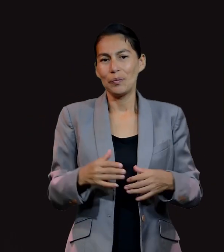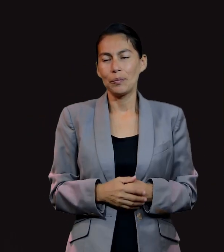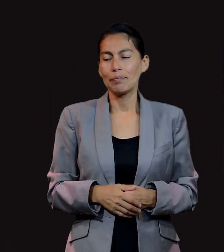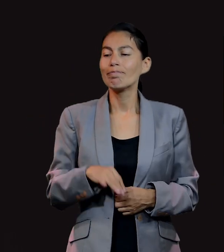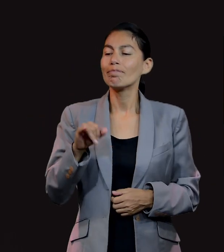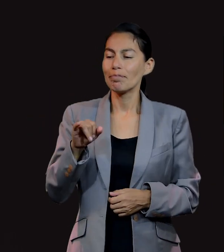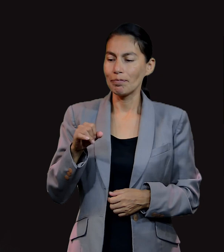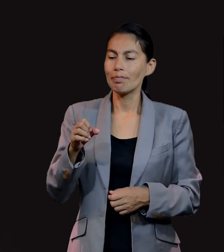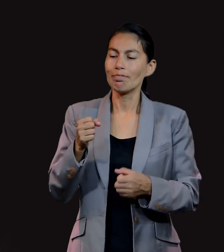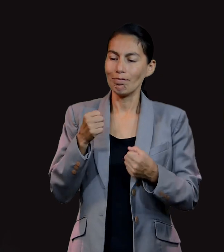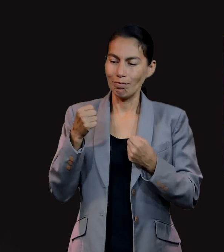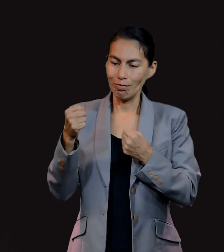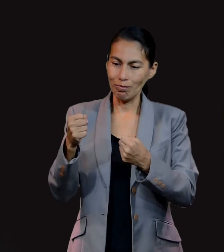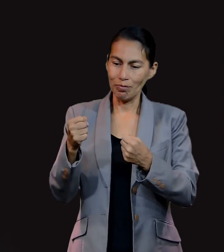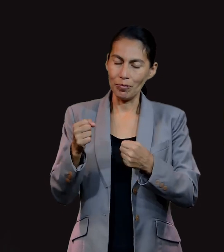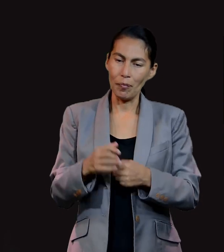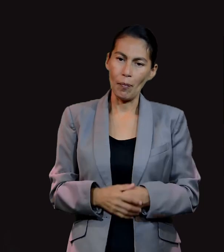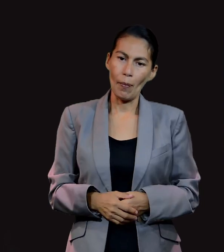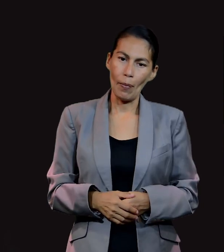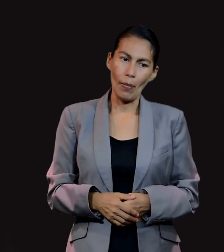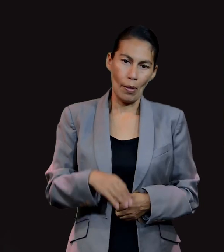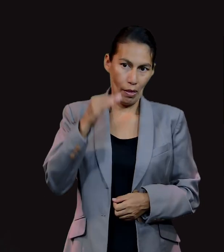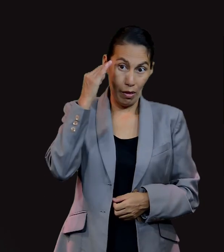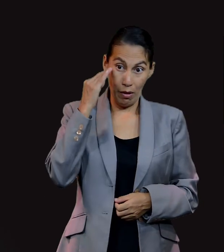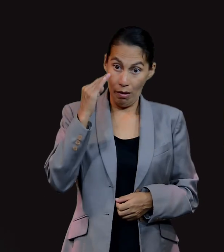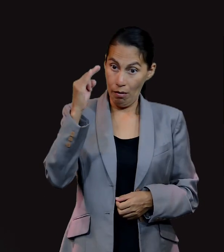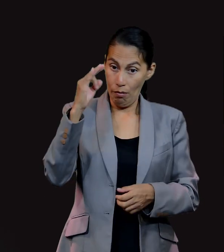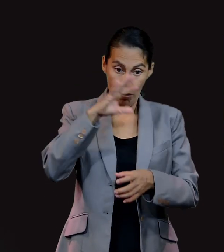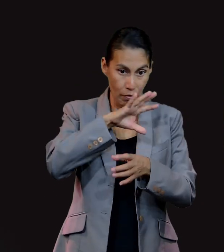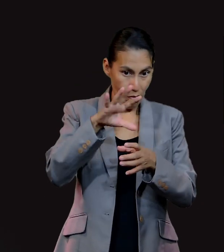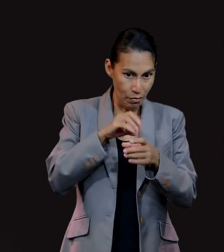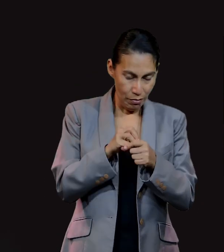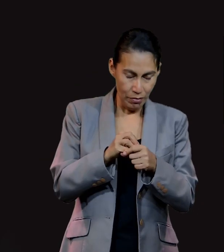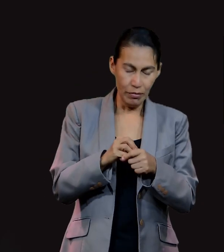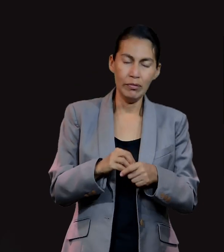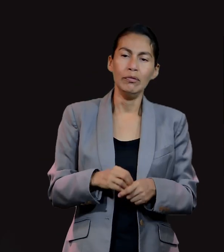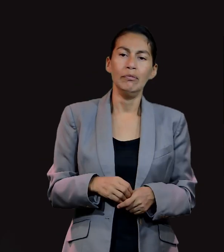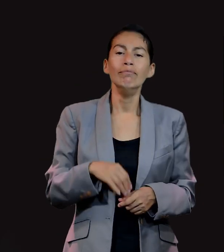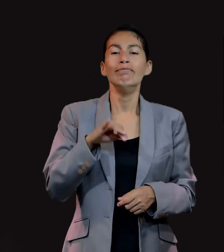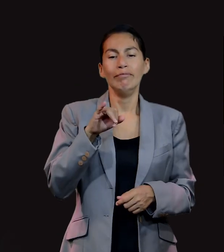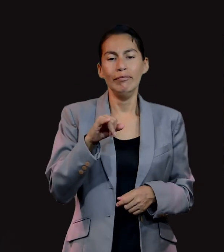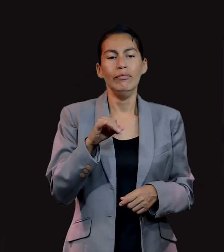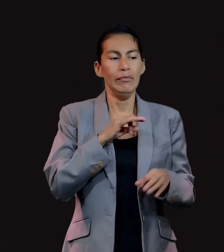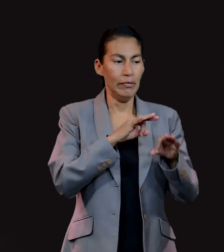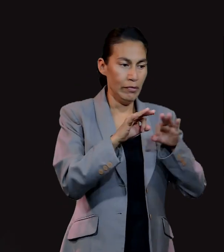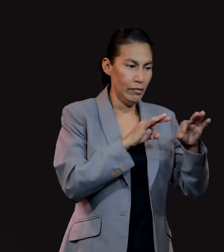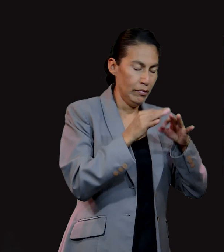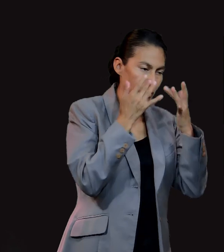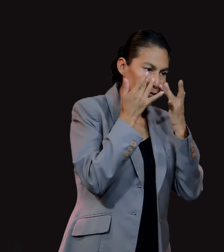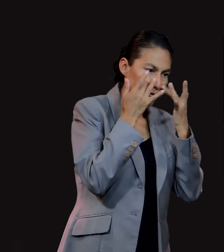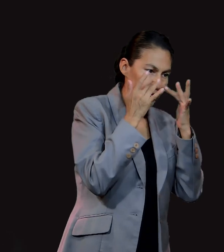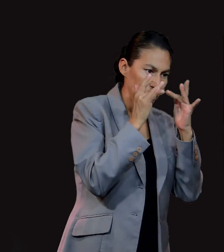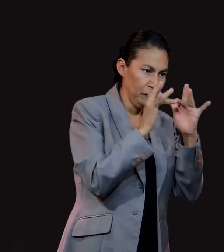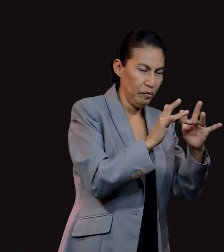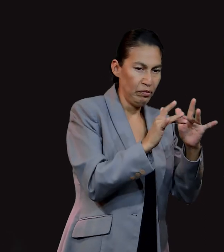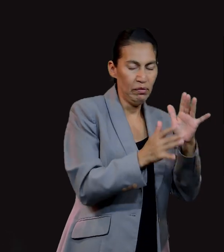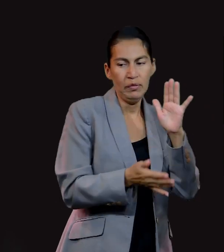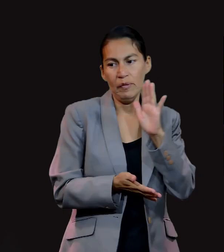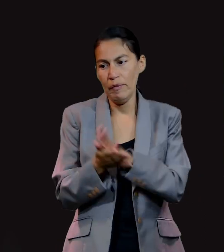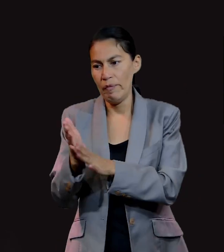al ministerio sí definitivamente de tiempo completo sí definitivamente así es que